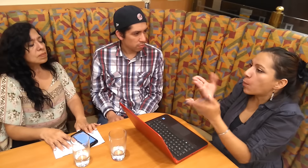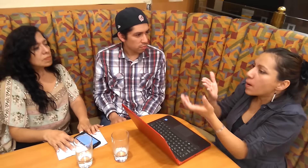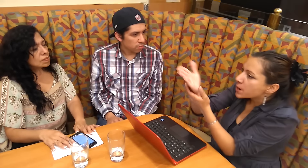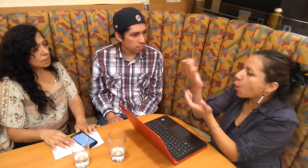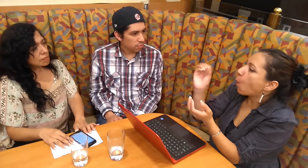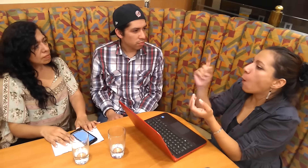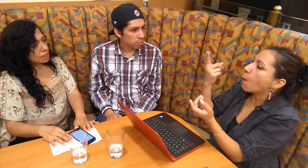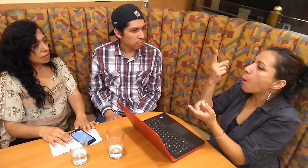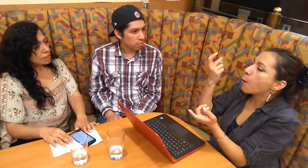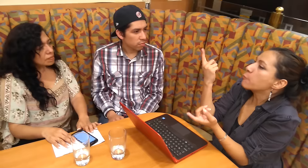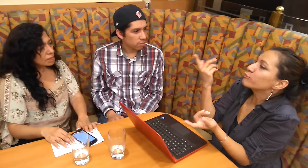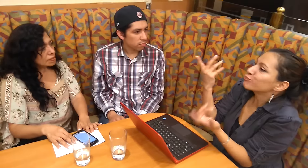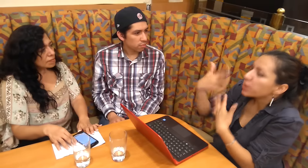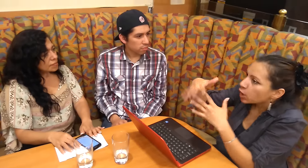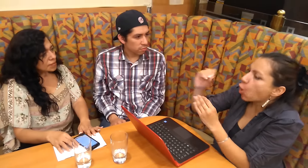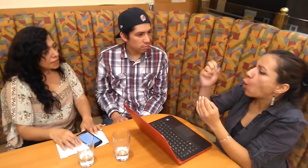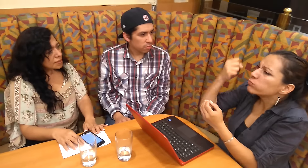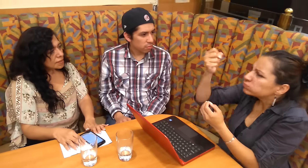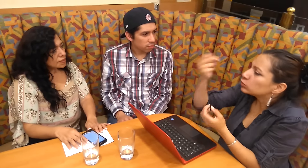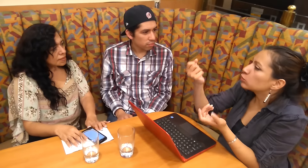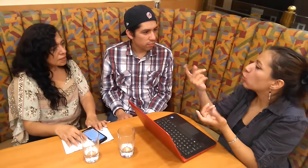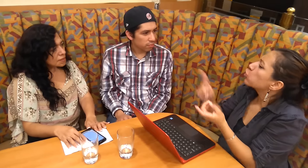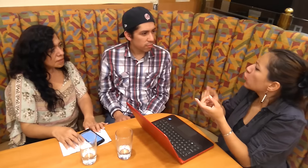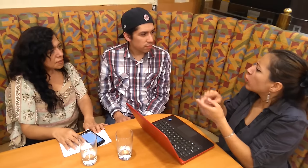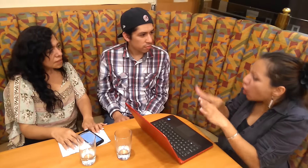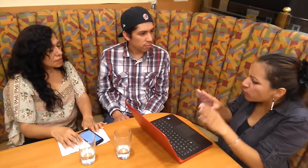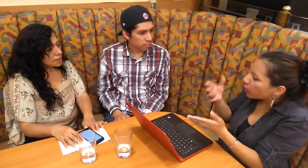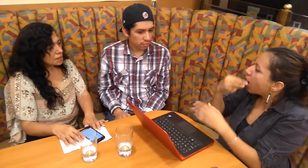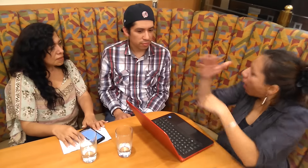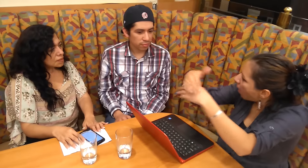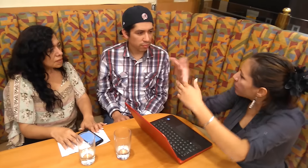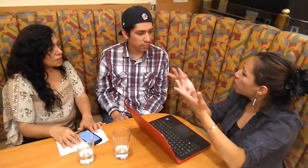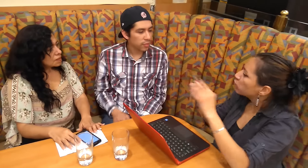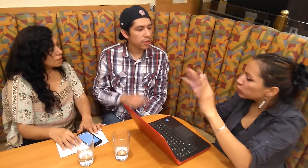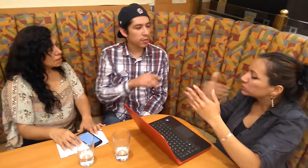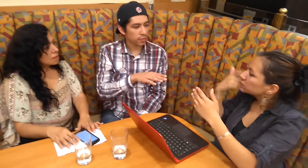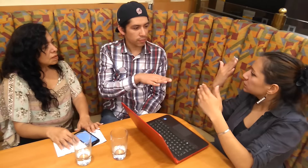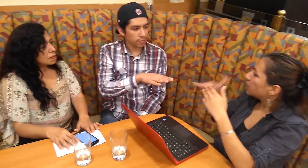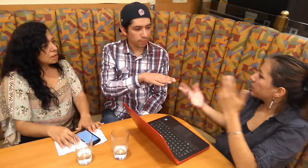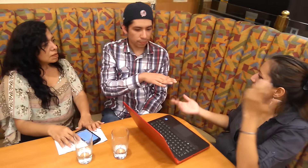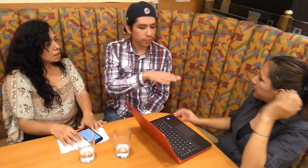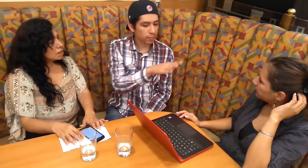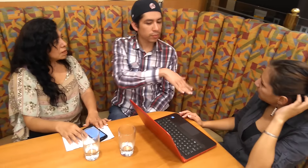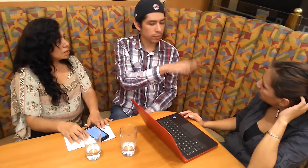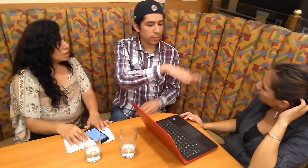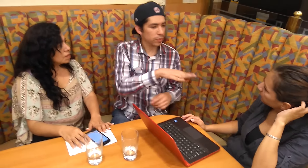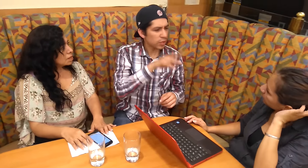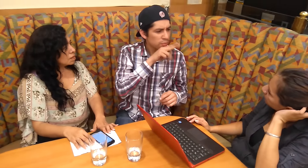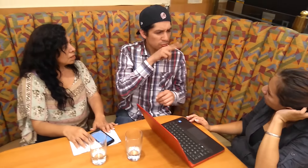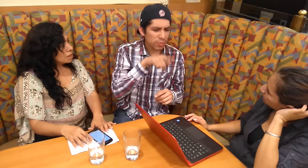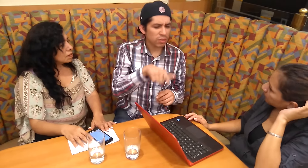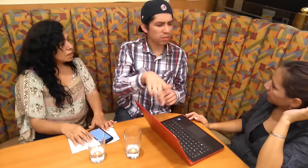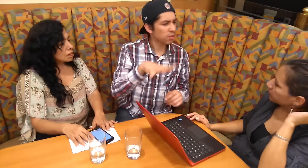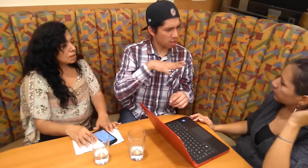¿Qué debo de hacer para no aceptar esta ley? ¿Necesito hacer una marcha? ¿Hacer algo? ¿Qué debo de hacer? No